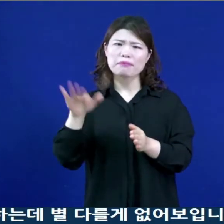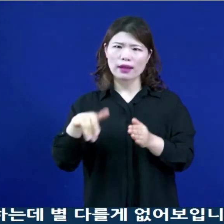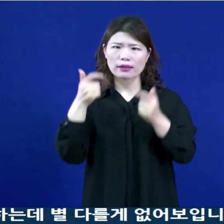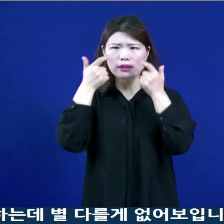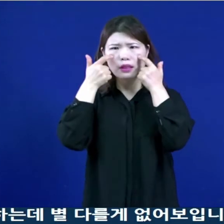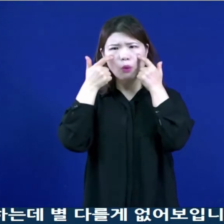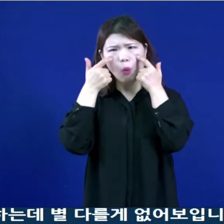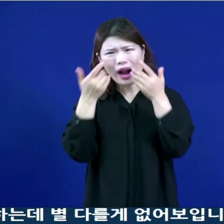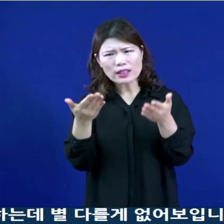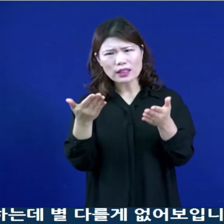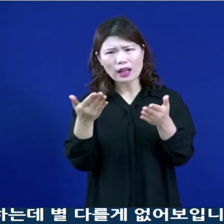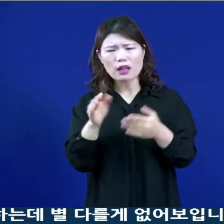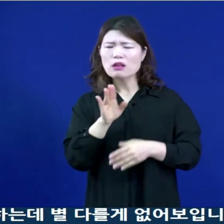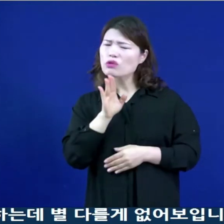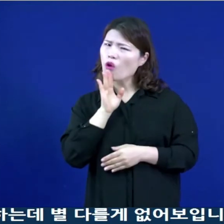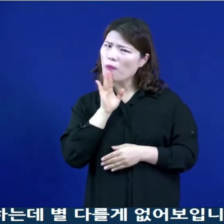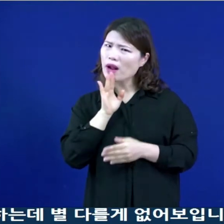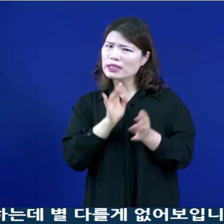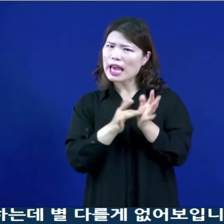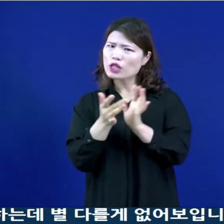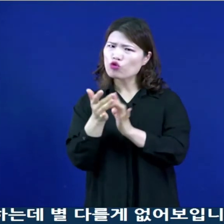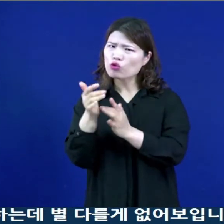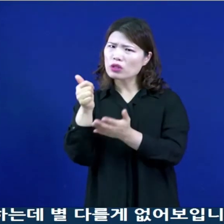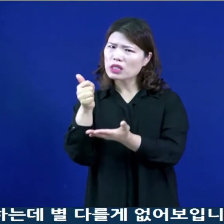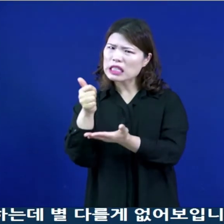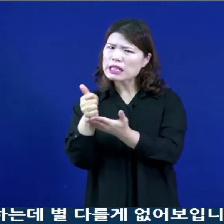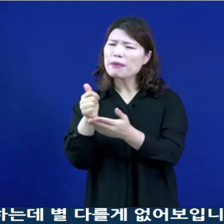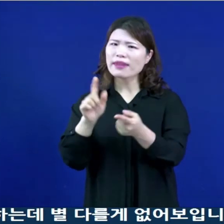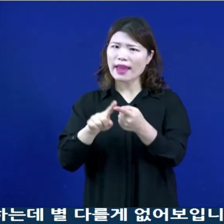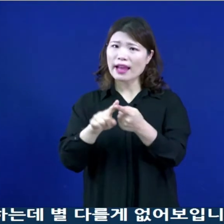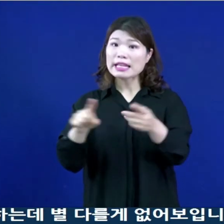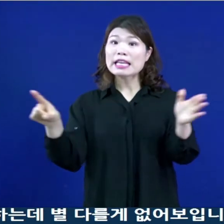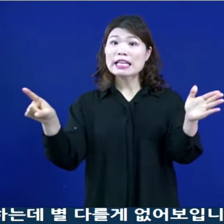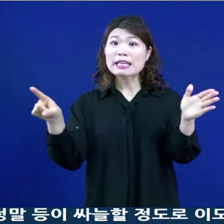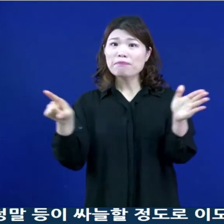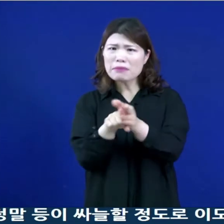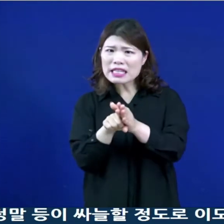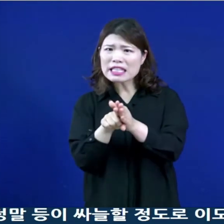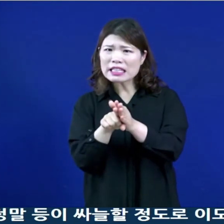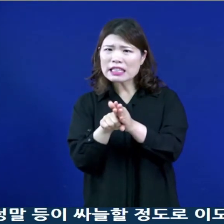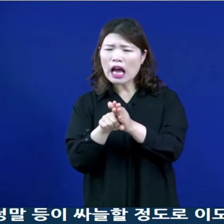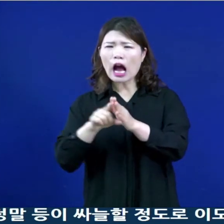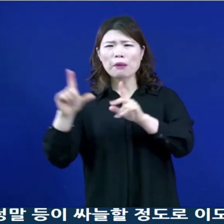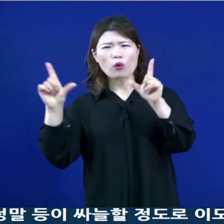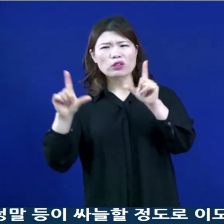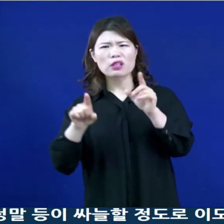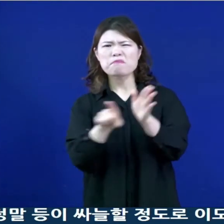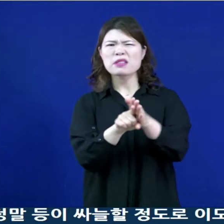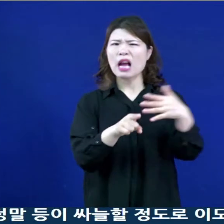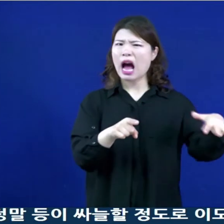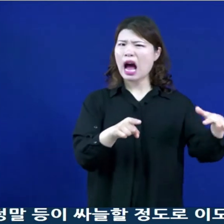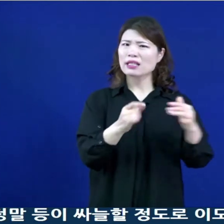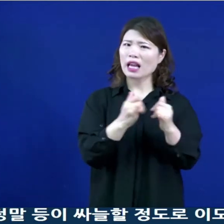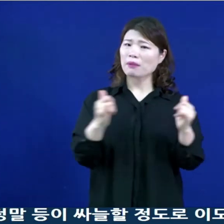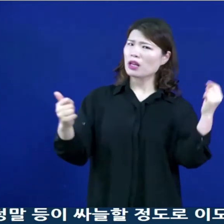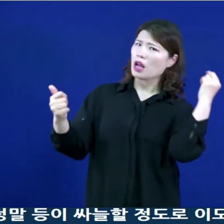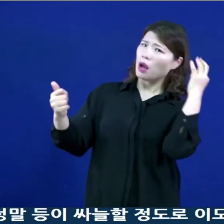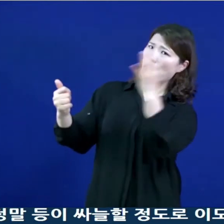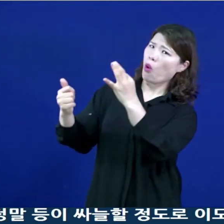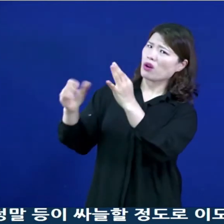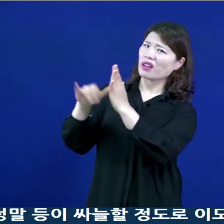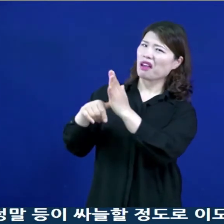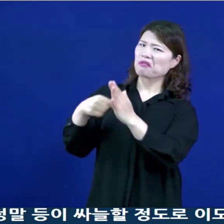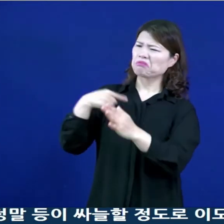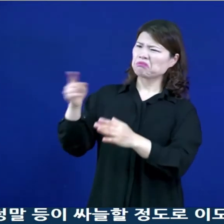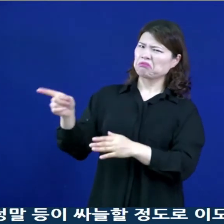확실한 정말 내가 예수님을 믿는 그 모습이 믿지 않은 사람에게 전혀 나타나지 않는 삶을 살고 있는